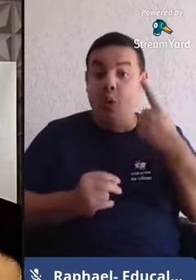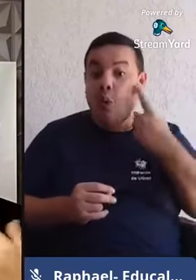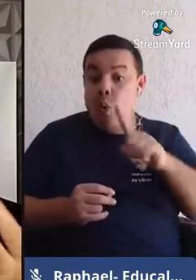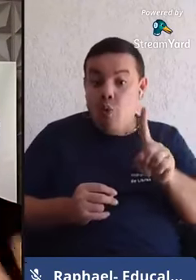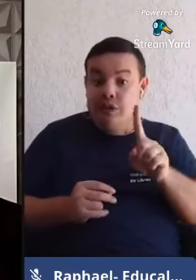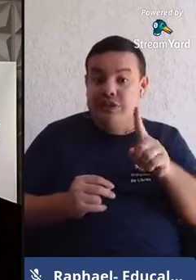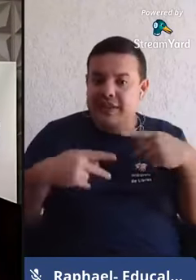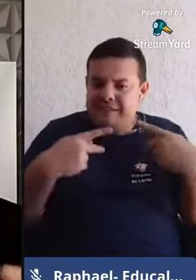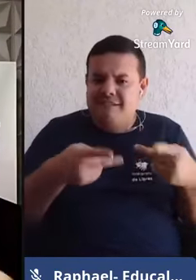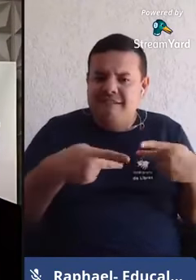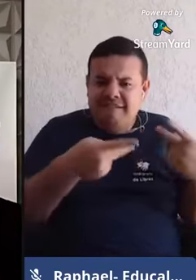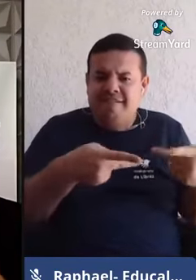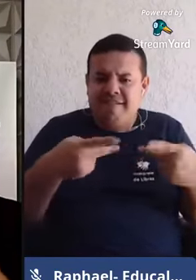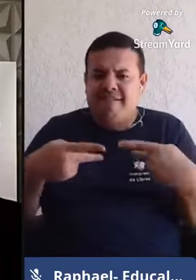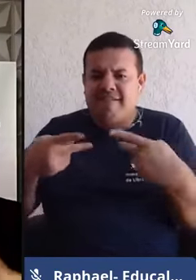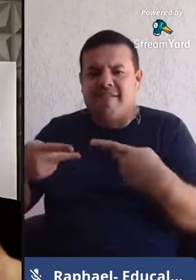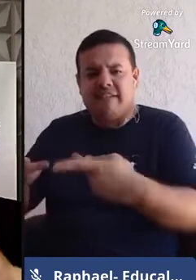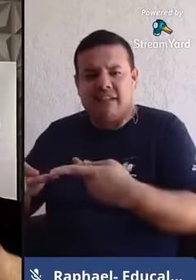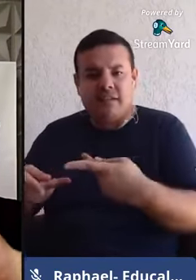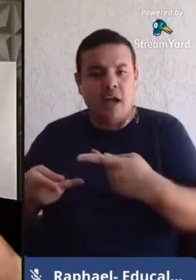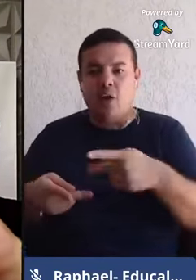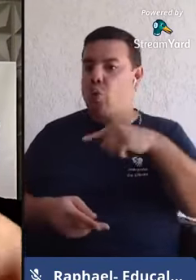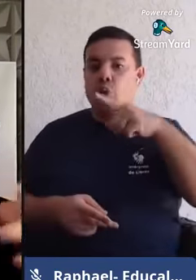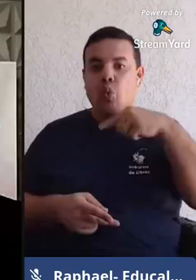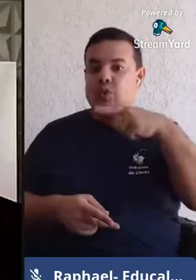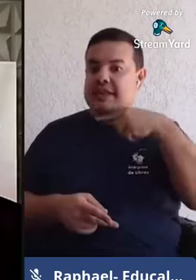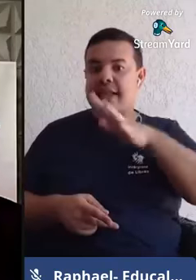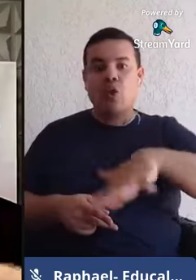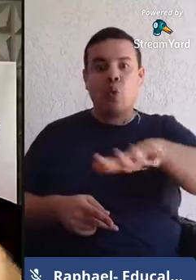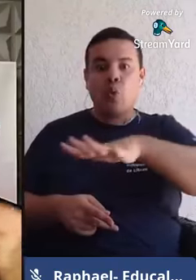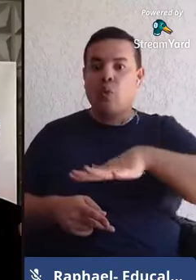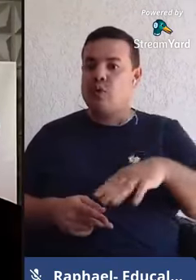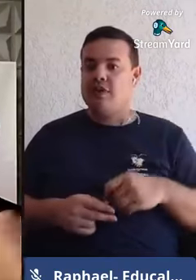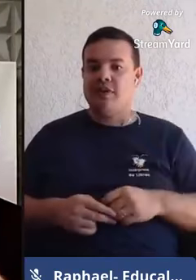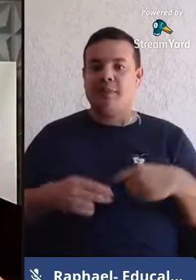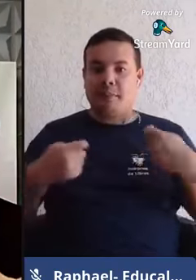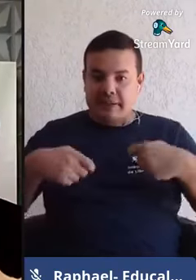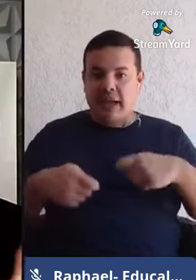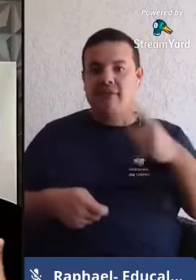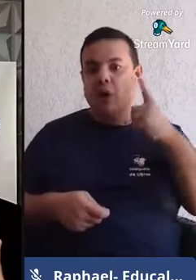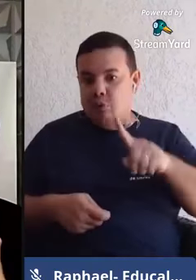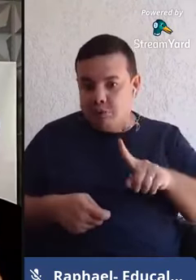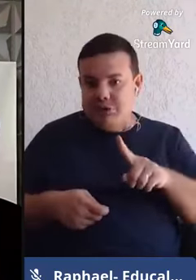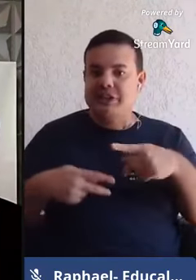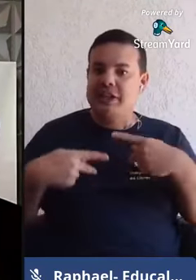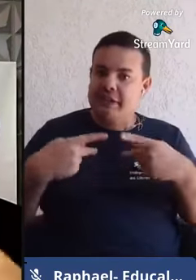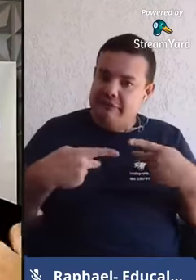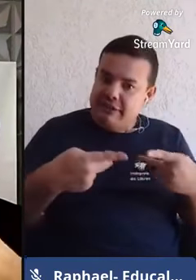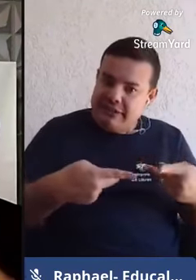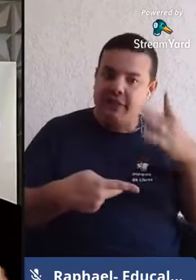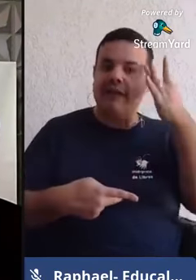Então, as pessoas que visitavam a Reatec tinham que vir 1, 2, 3, 4 dias para conhecer a feira como um todo. Os expositores,